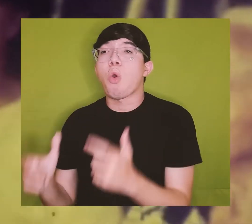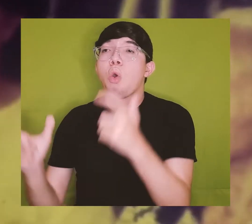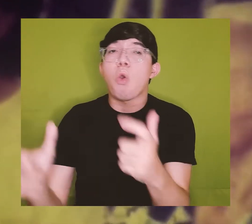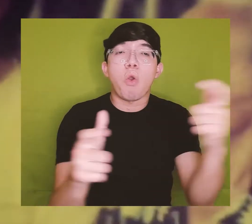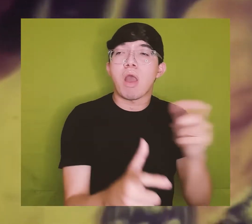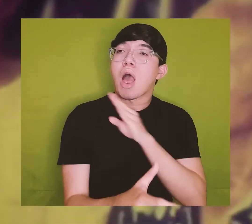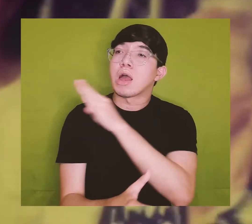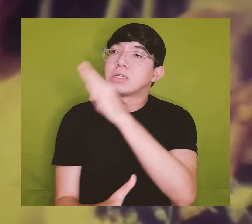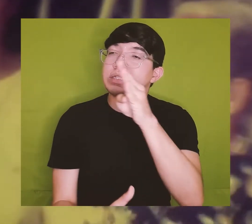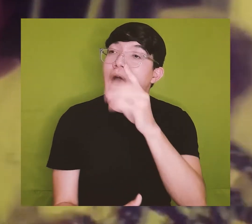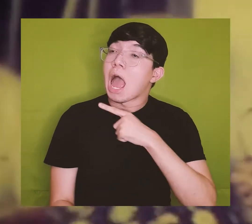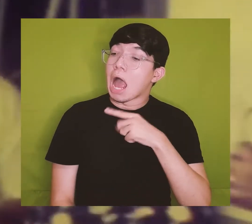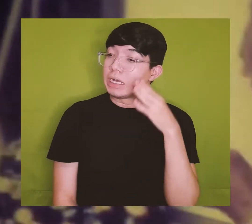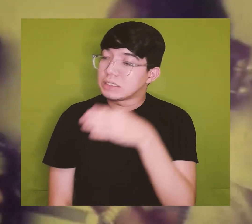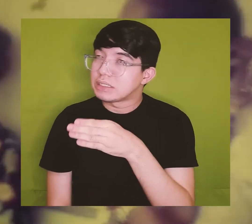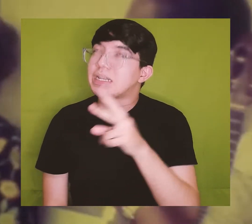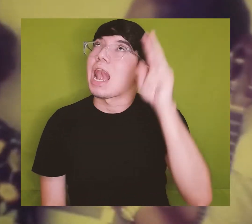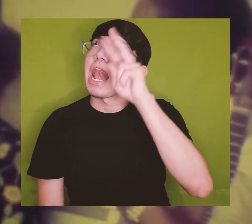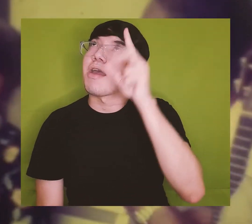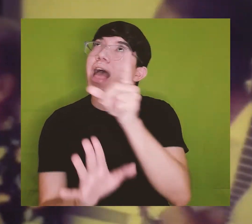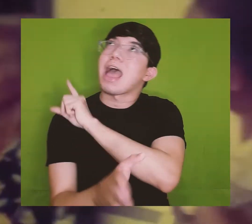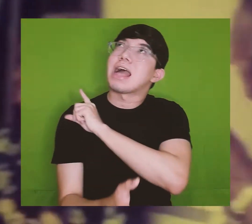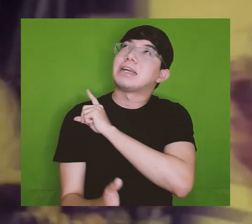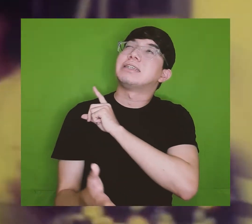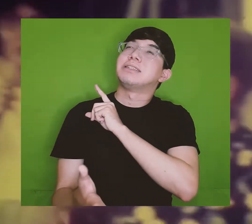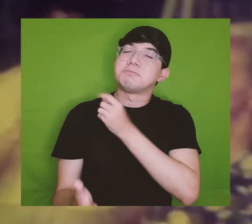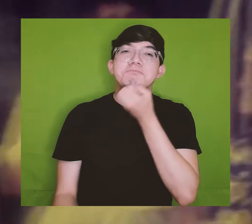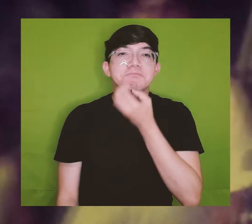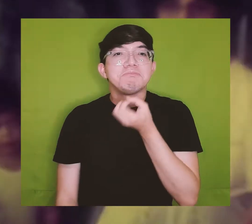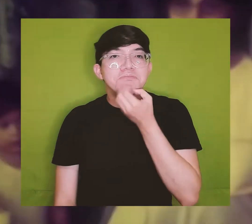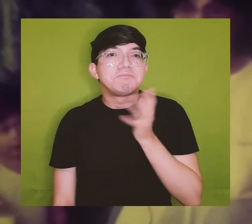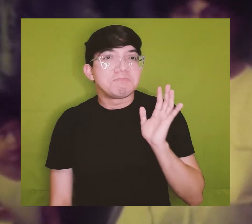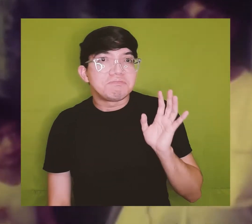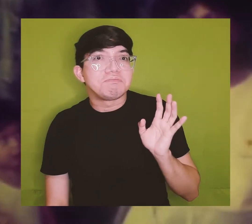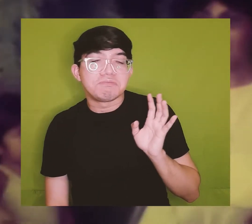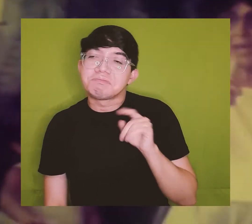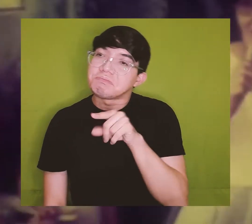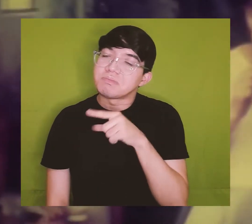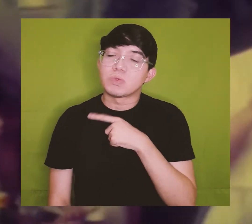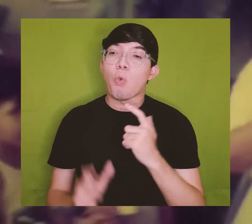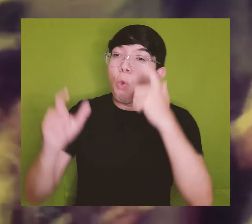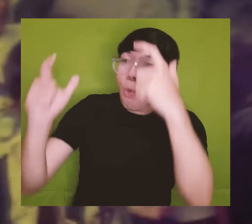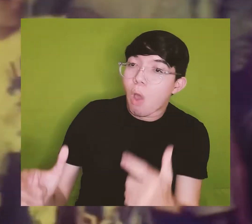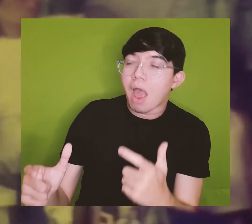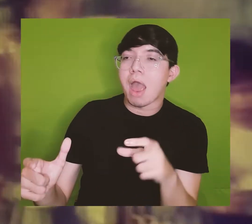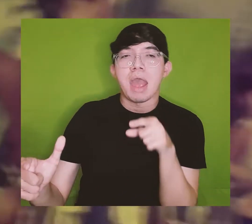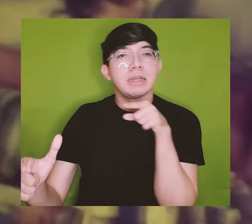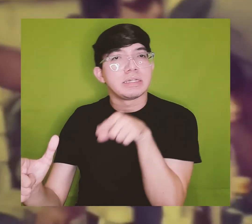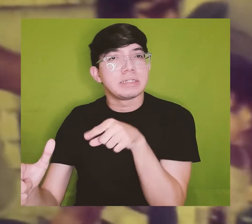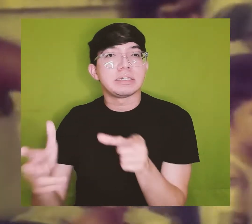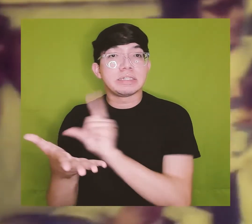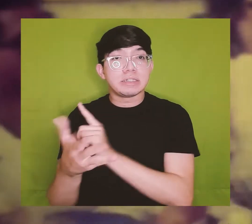e lembrar de coisas que aconteceram ali que talvez nem fossem tão importantes, mas como aquele lugar,